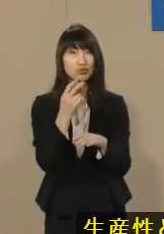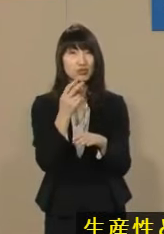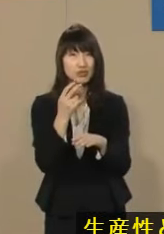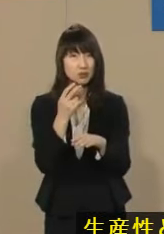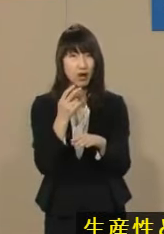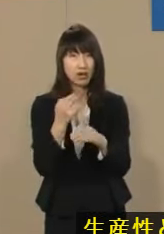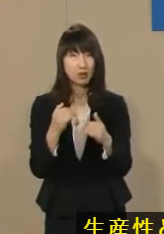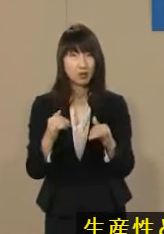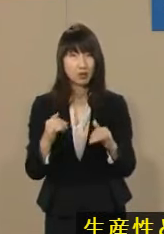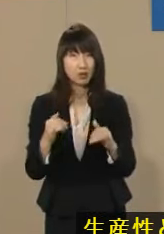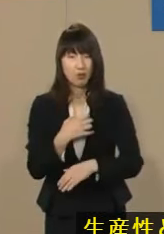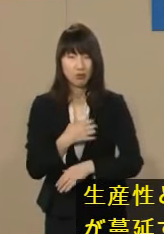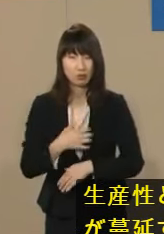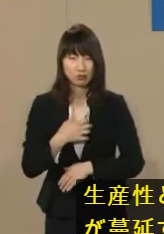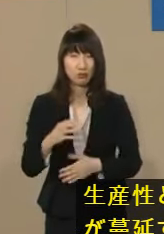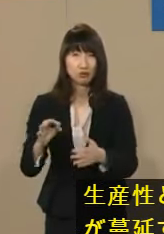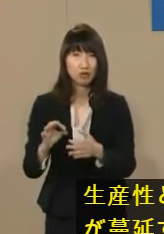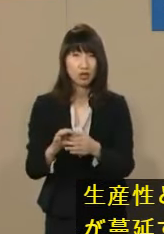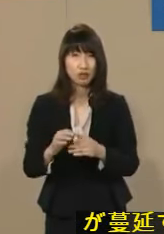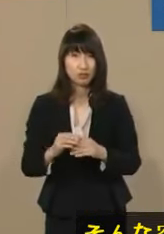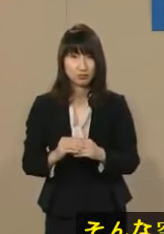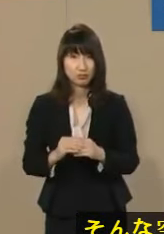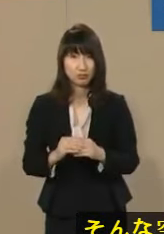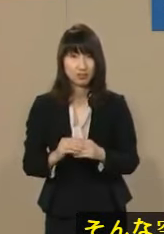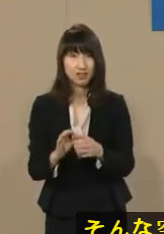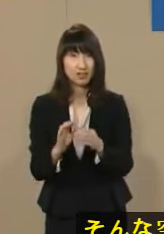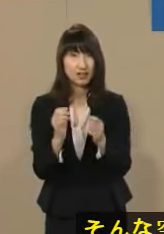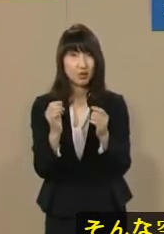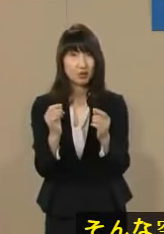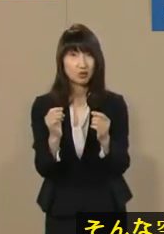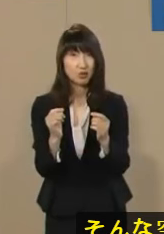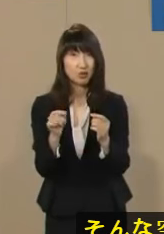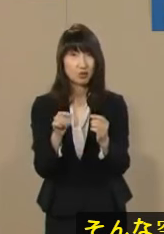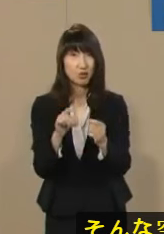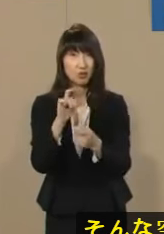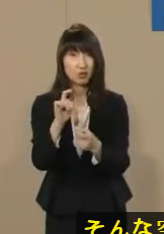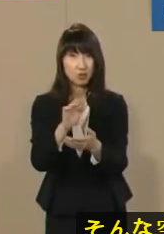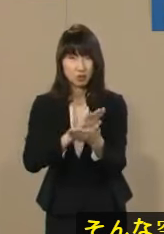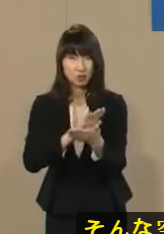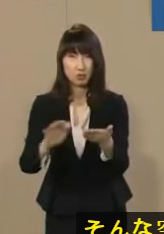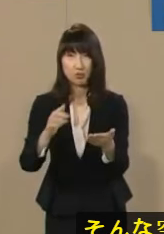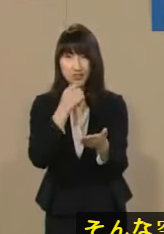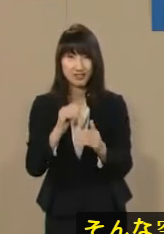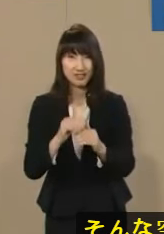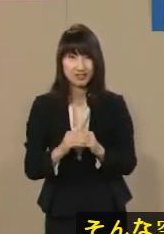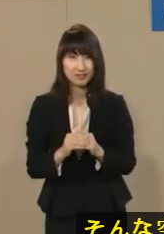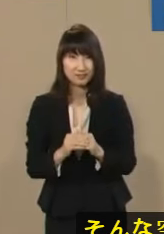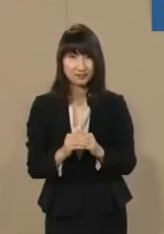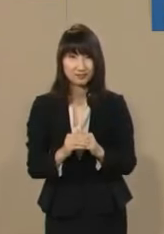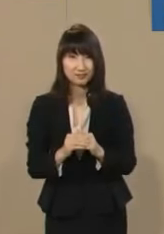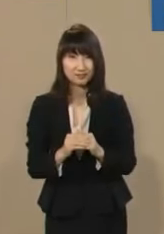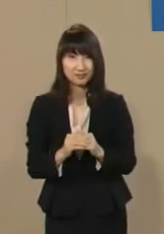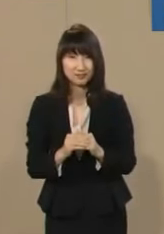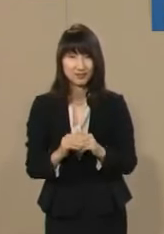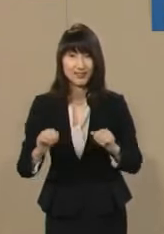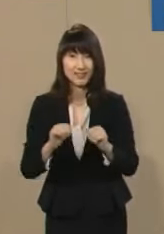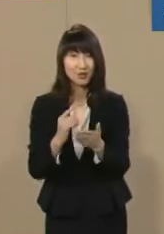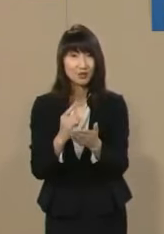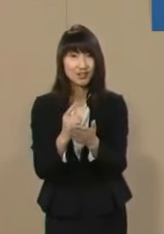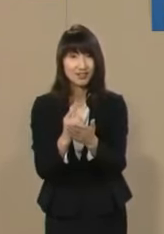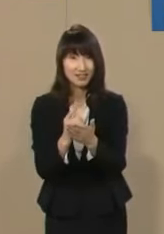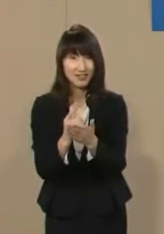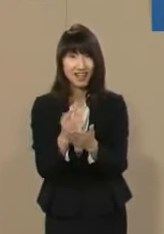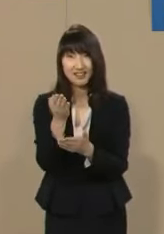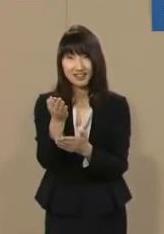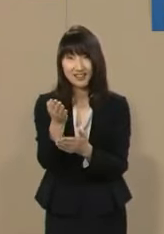に人々を生きづらくさせている。だからこそそんな言葉を吹き飛ばしたい。生きているだけ